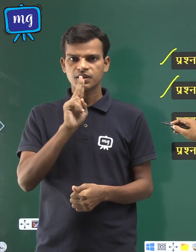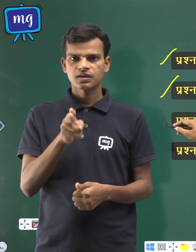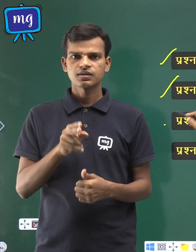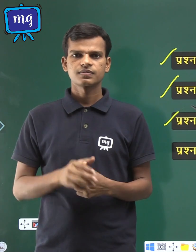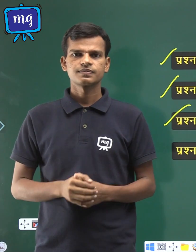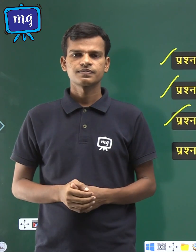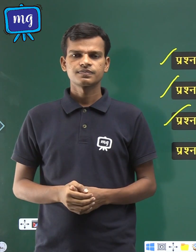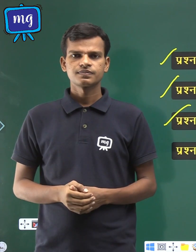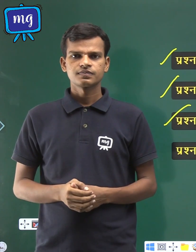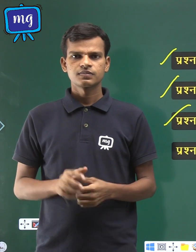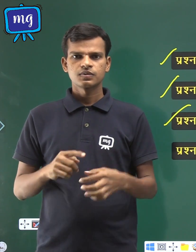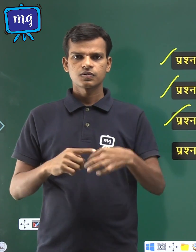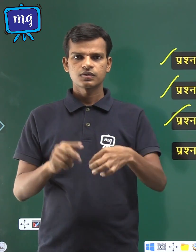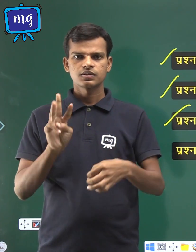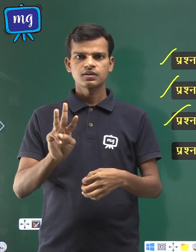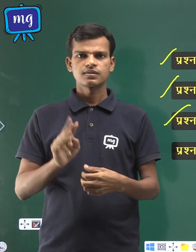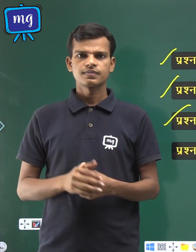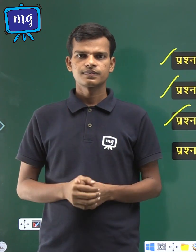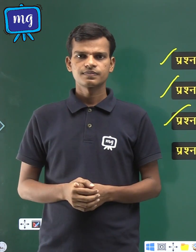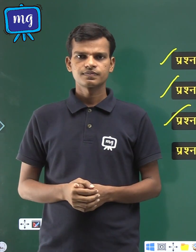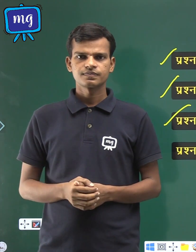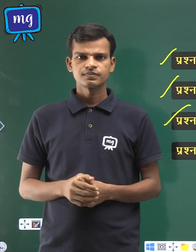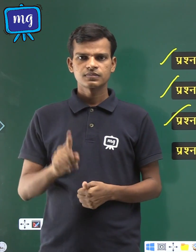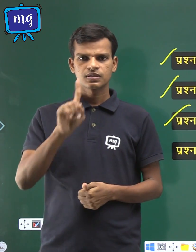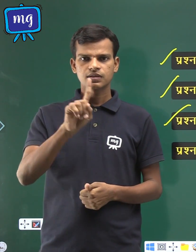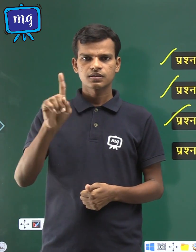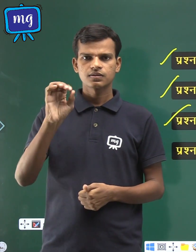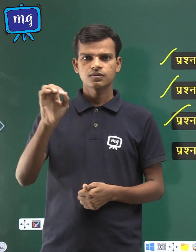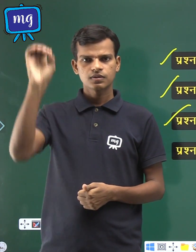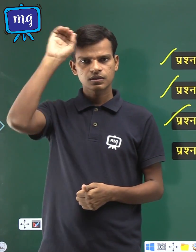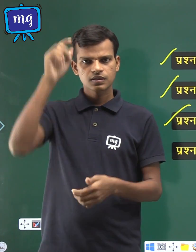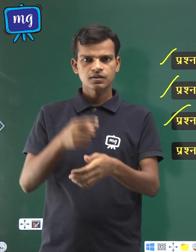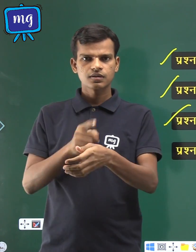बताइए। प्रश्न 3, 110 डिग्री का